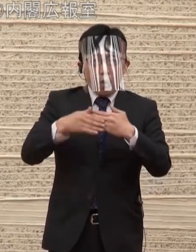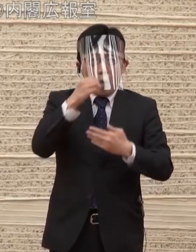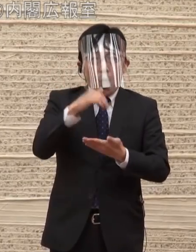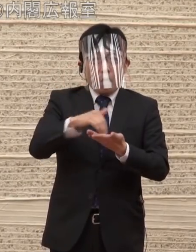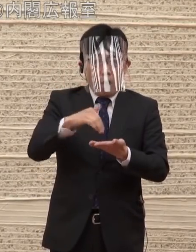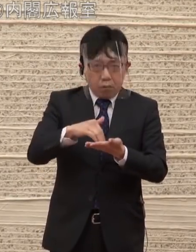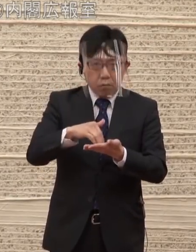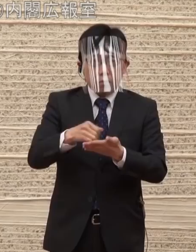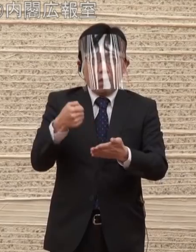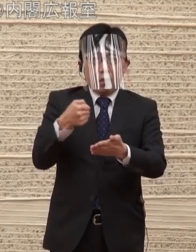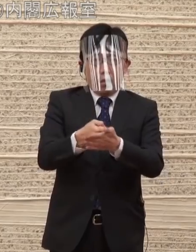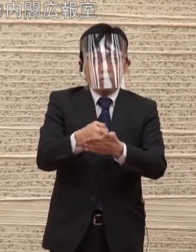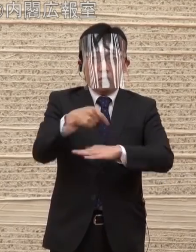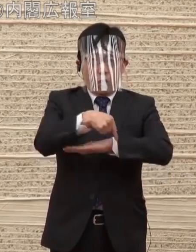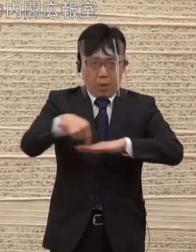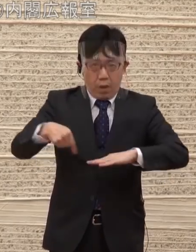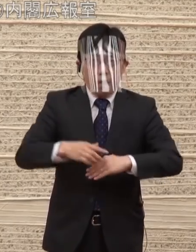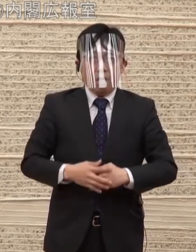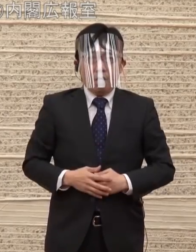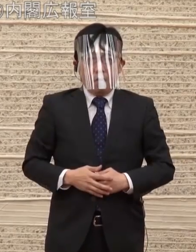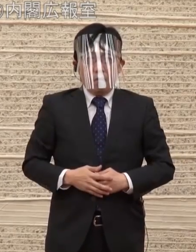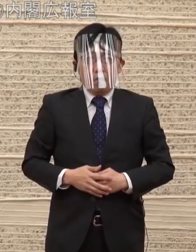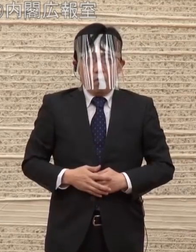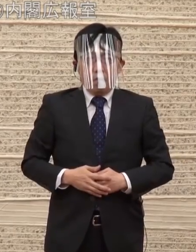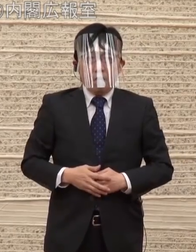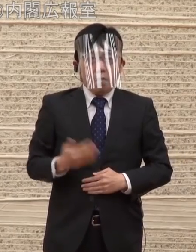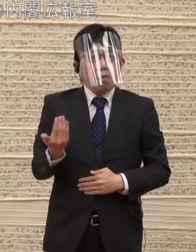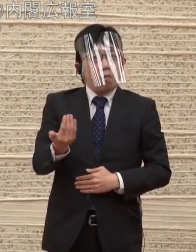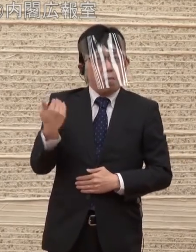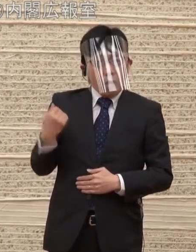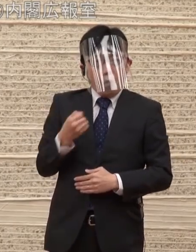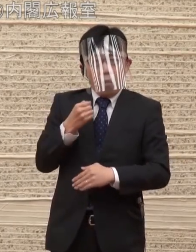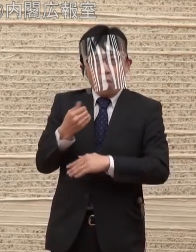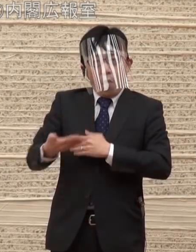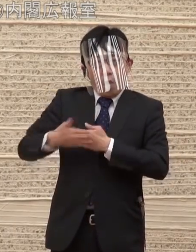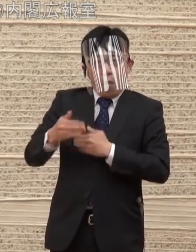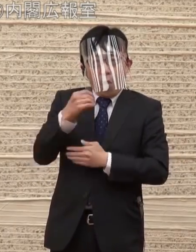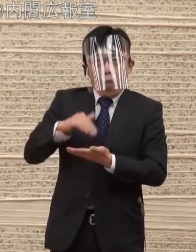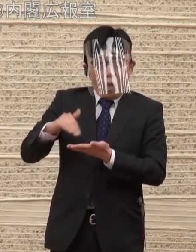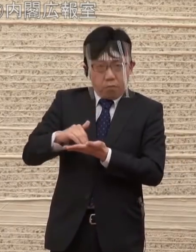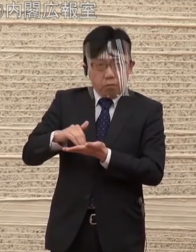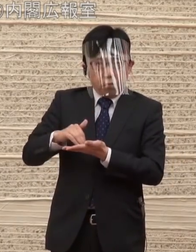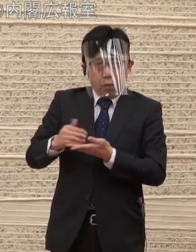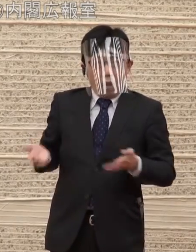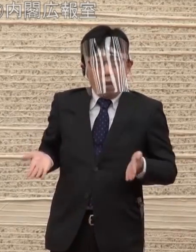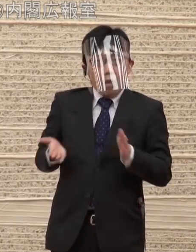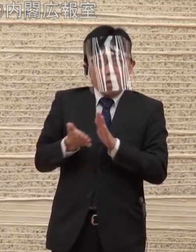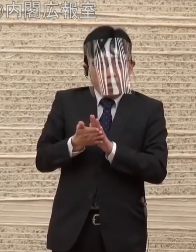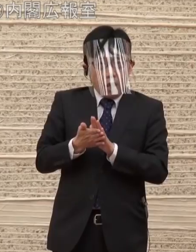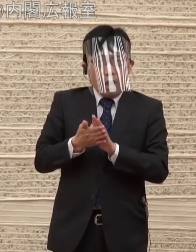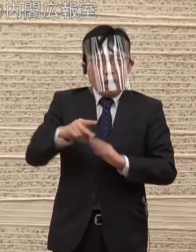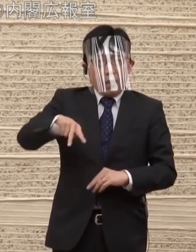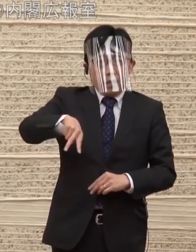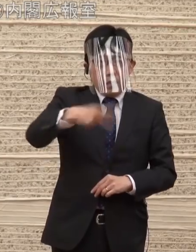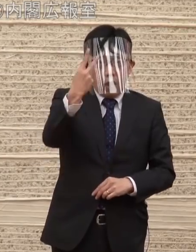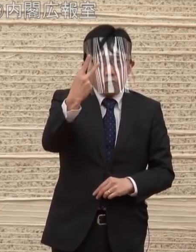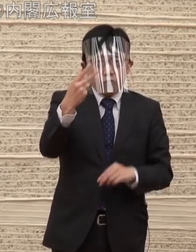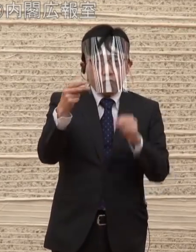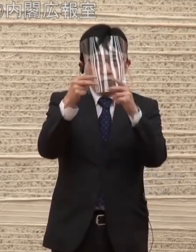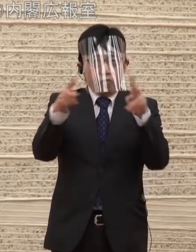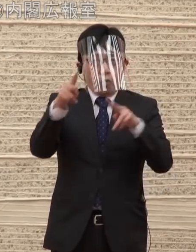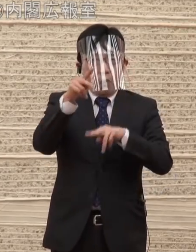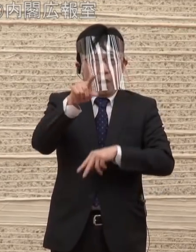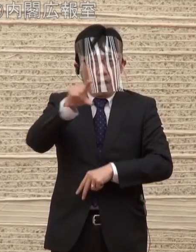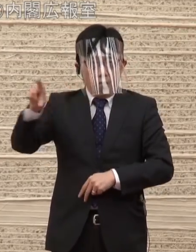ます先般の補正予算と合わせ二大規模は200兆円を超える